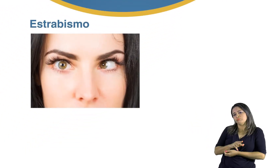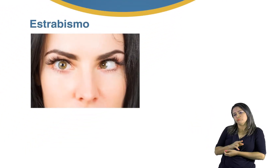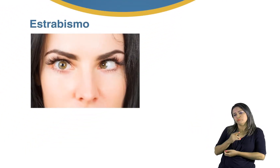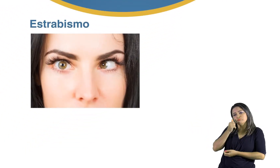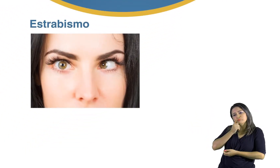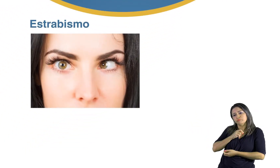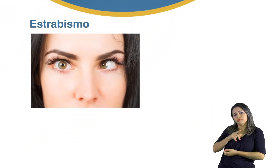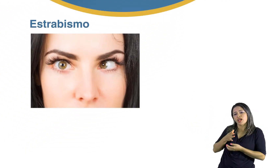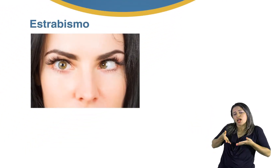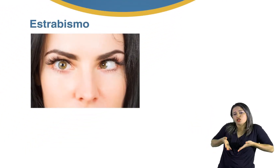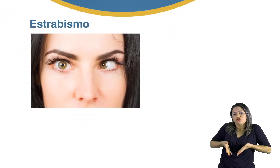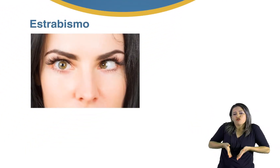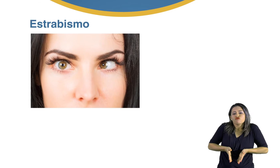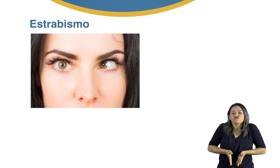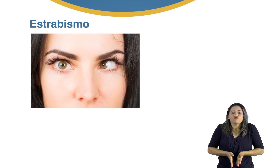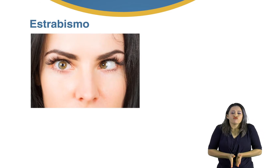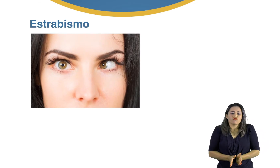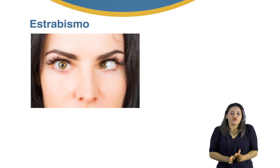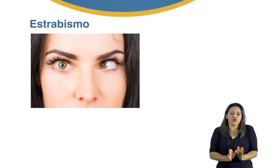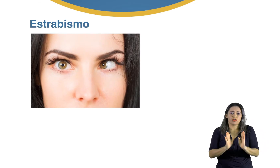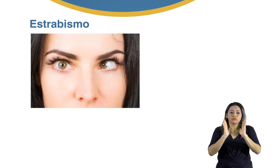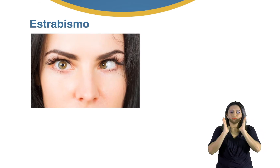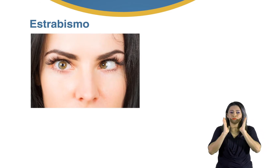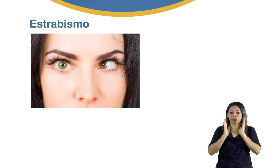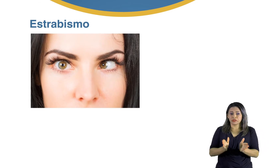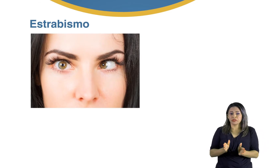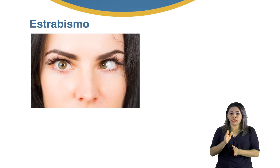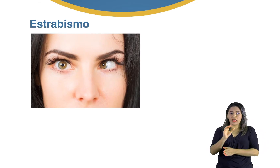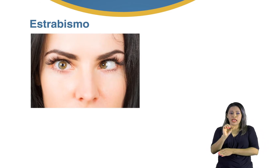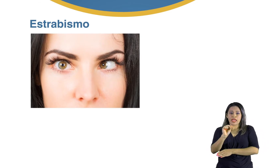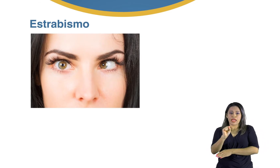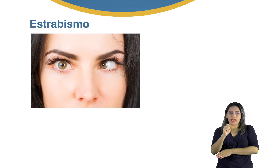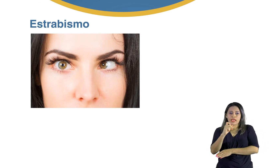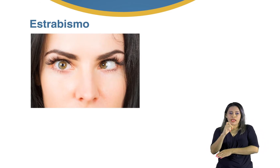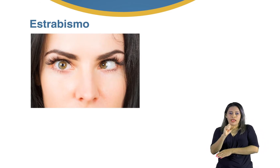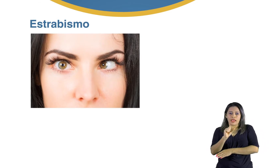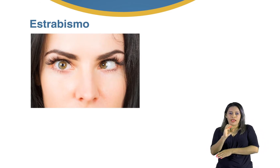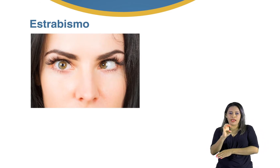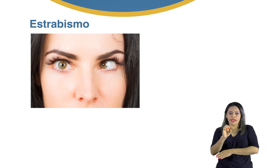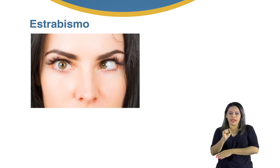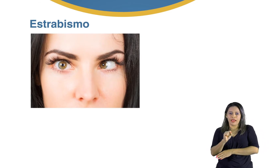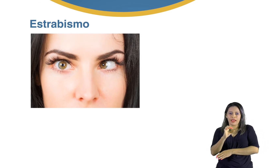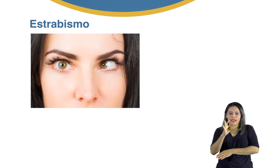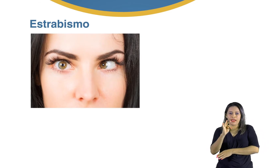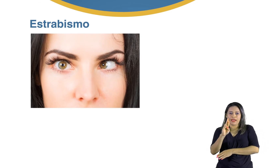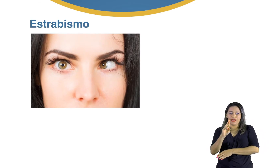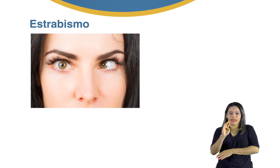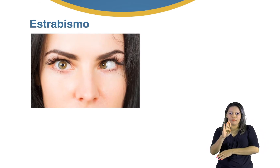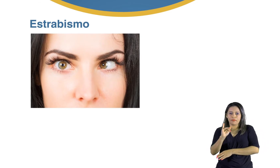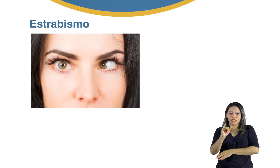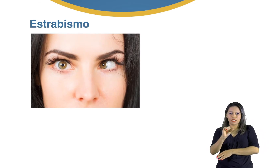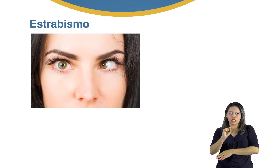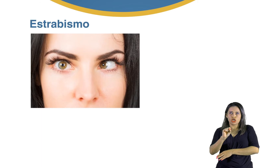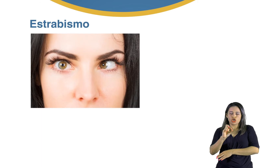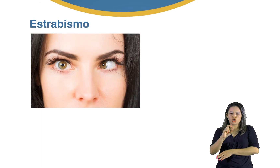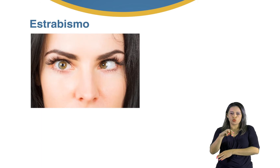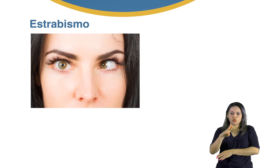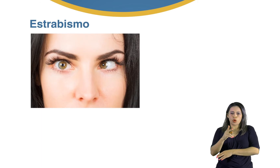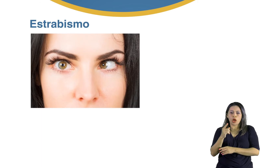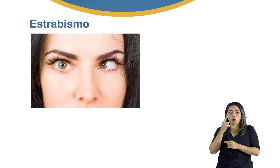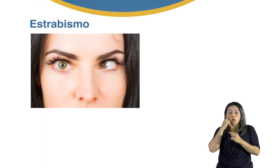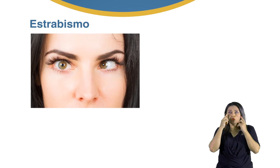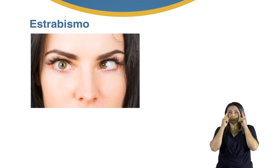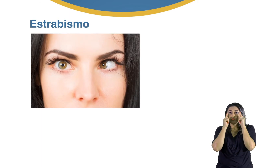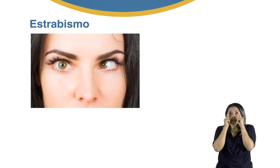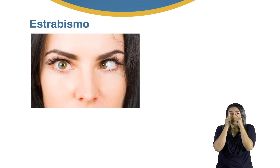ela nasceu já com estrabismo. Ah, o olhinho dela é diferente, ela vira para o lado,